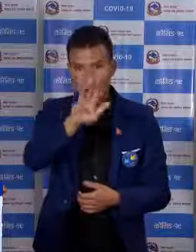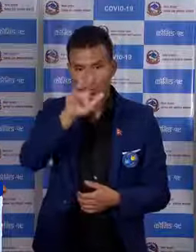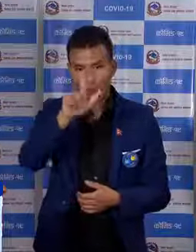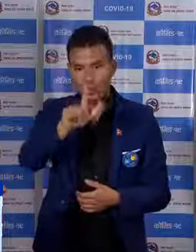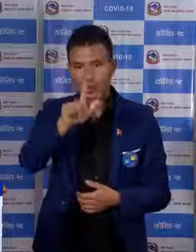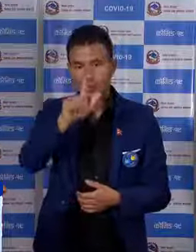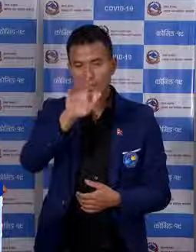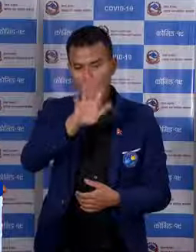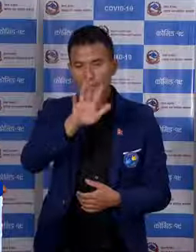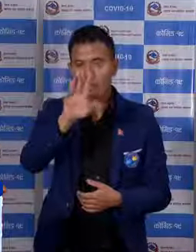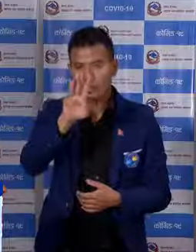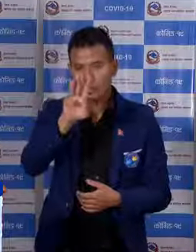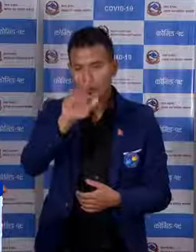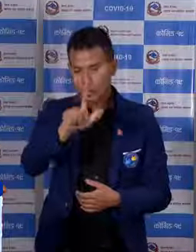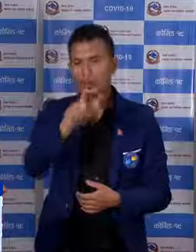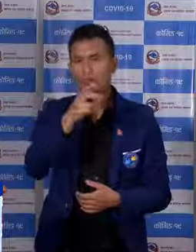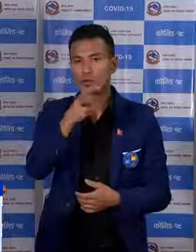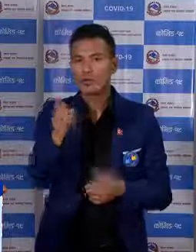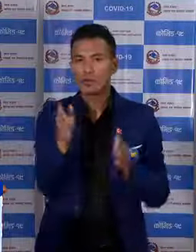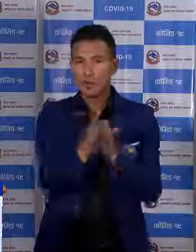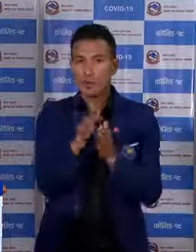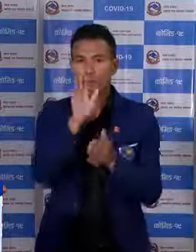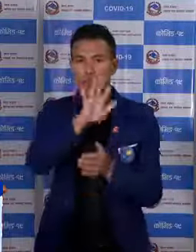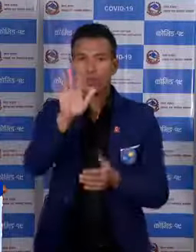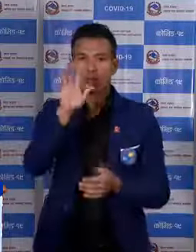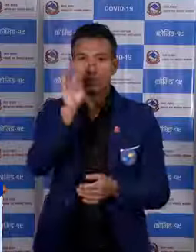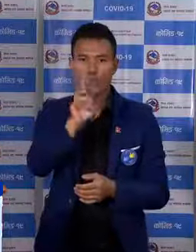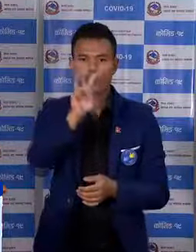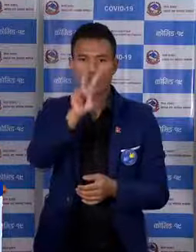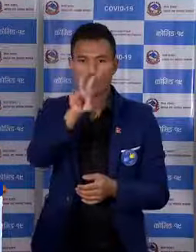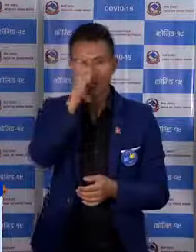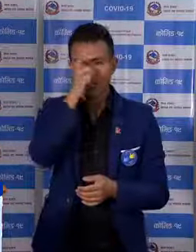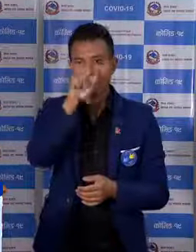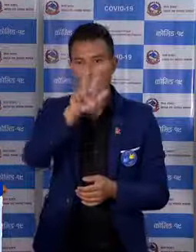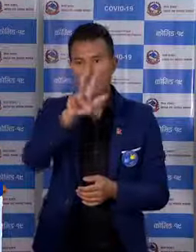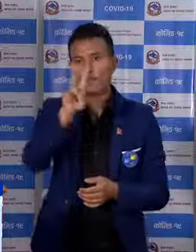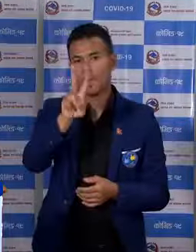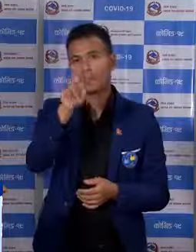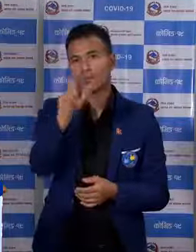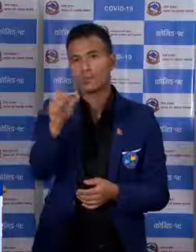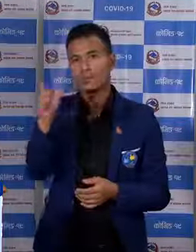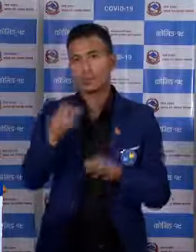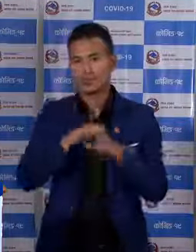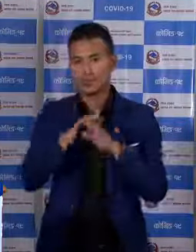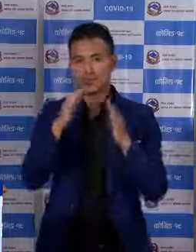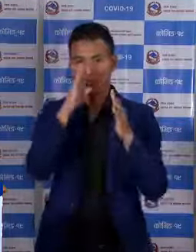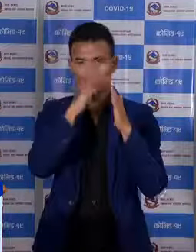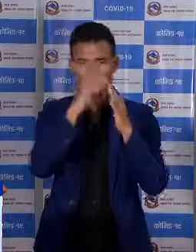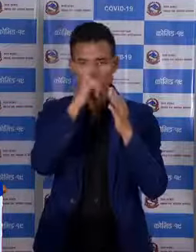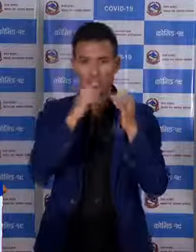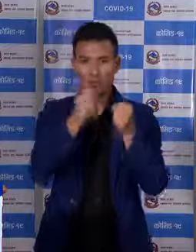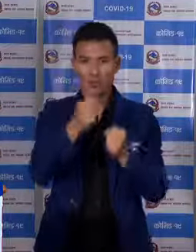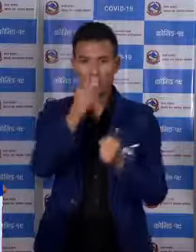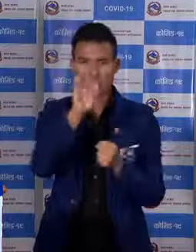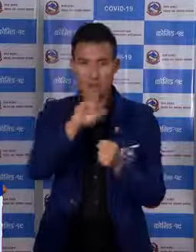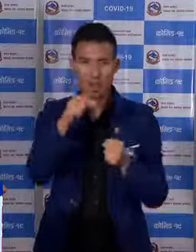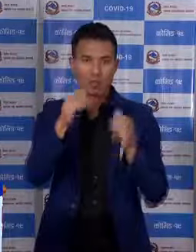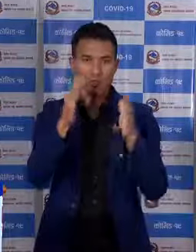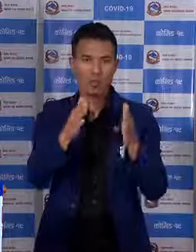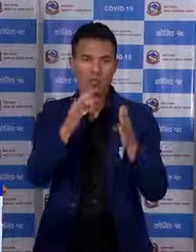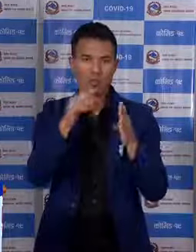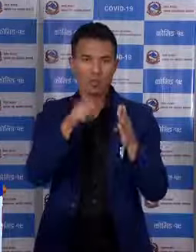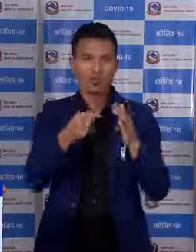जाना गरी कूल 55,282 व्यक्ती हरु क्वारेंटाइन मा रहन भयको छा आलसम्मको यो